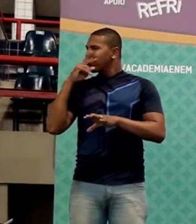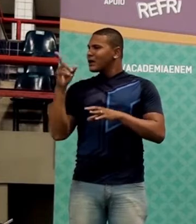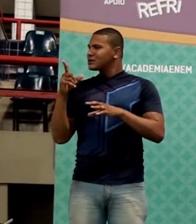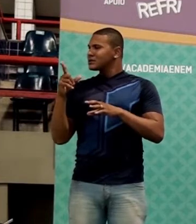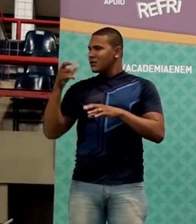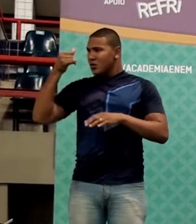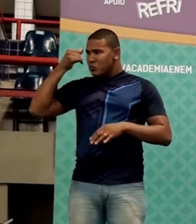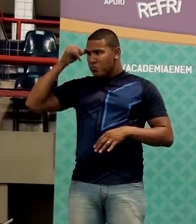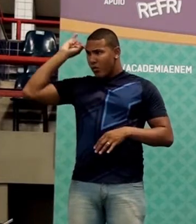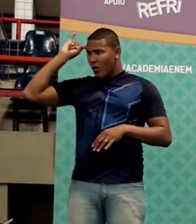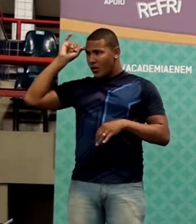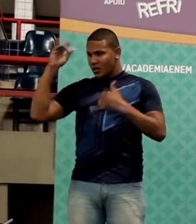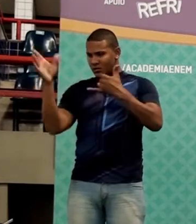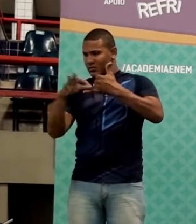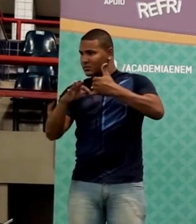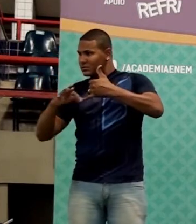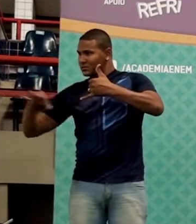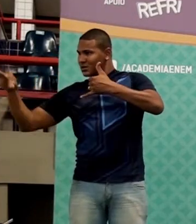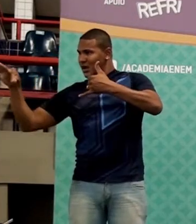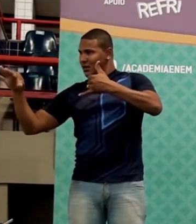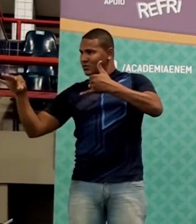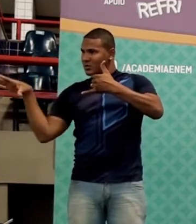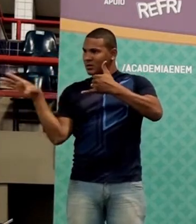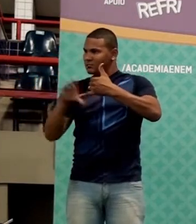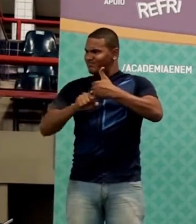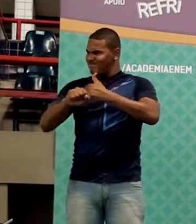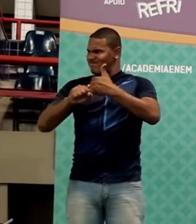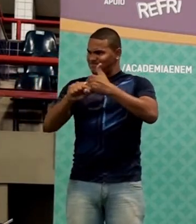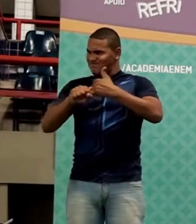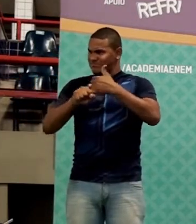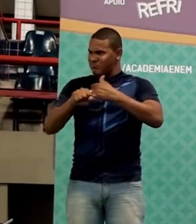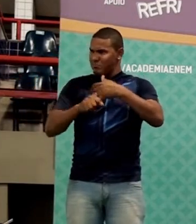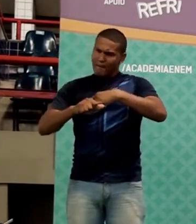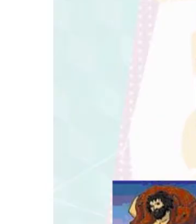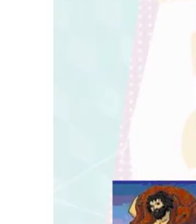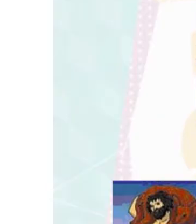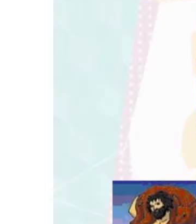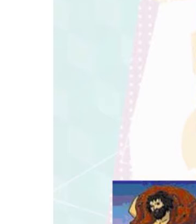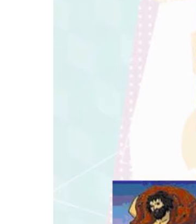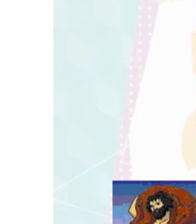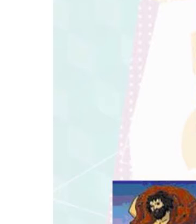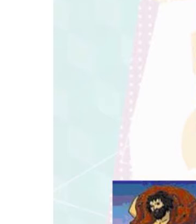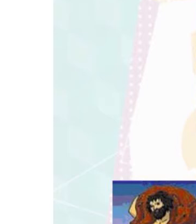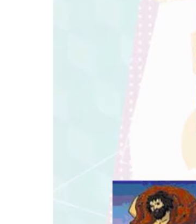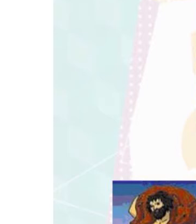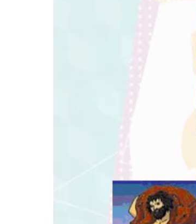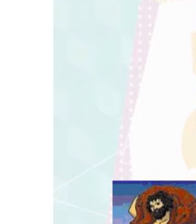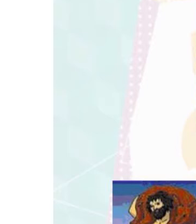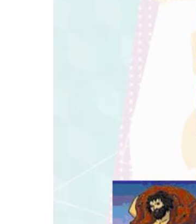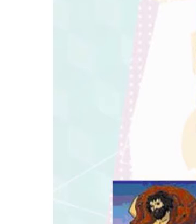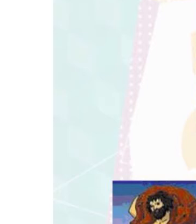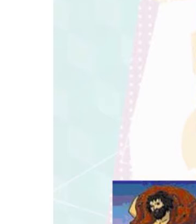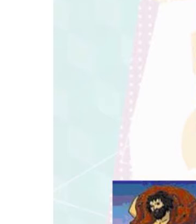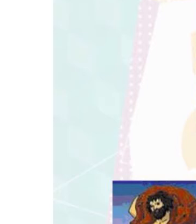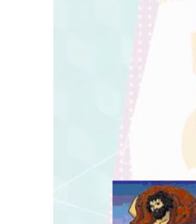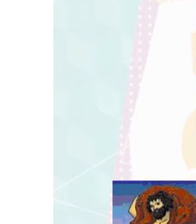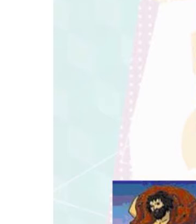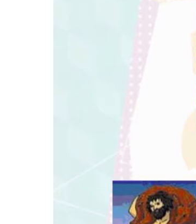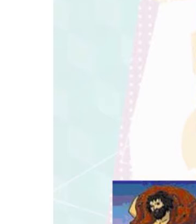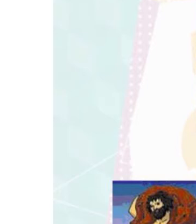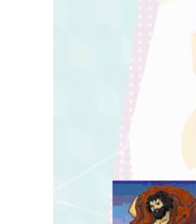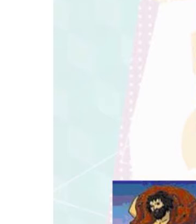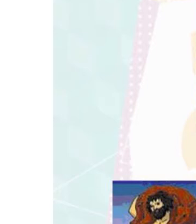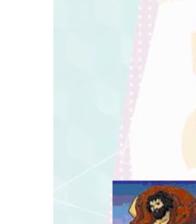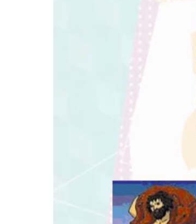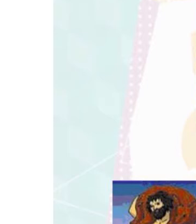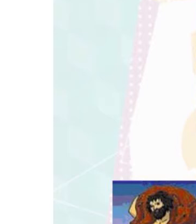animal e o povo ganhava dinheiro e apostava e pagava para ver essa cena. Bom, aí vocês estão vendo as imagens de como evoluiu. Olha